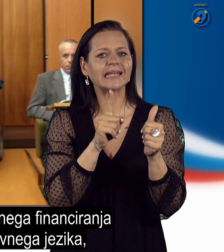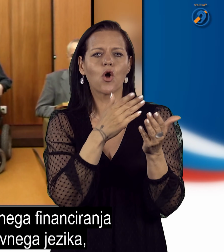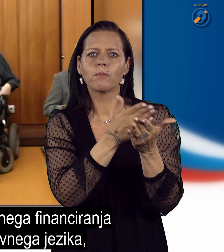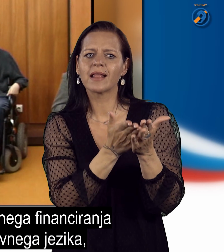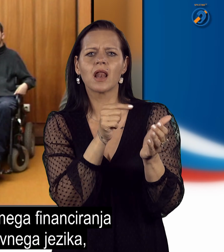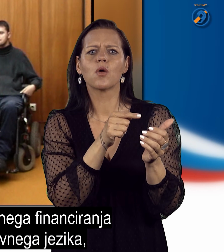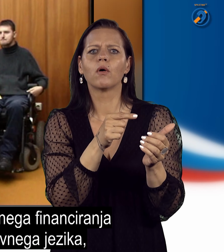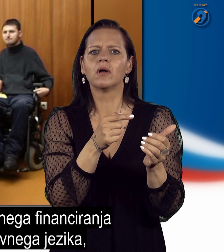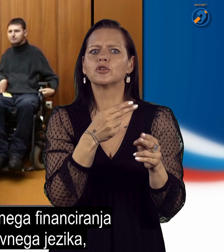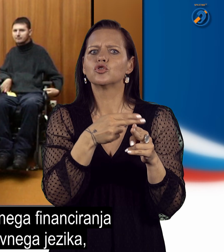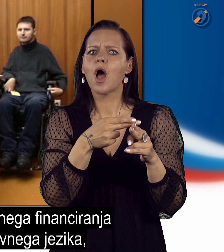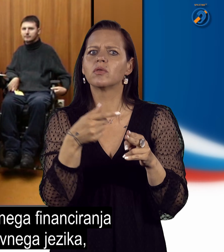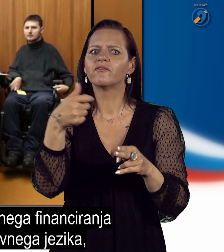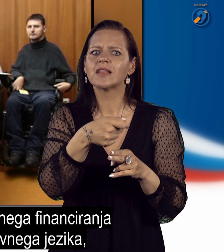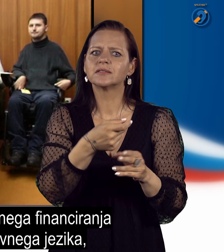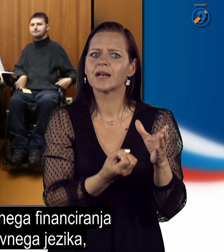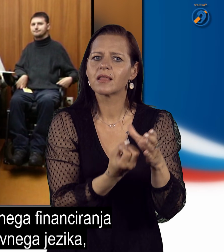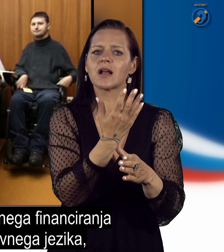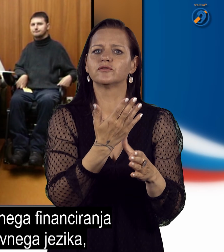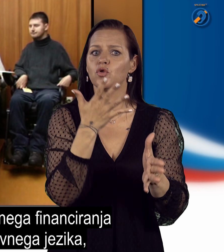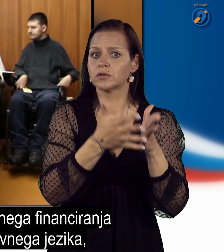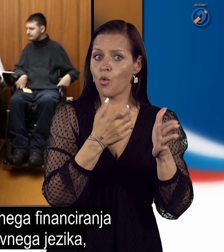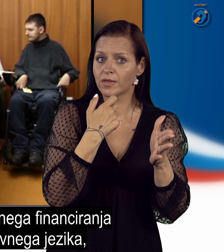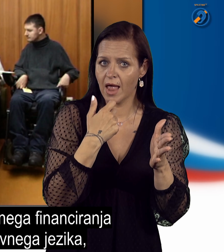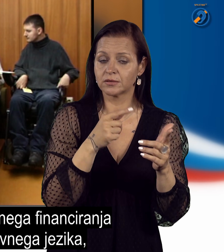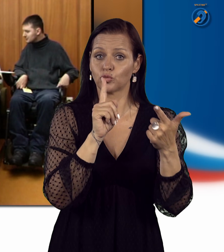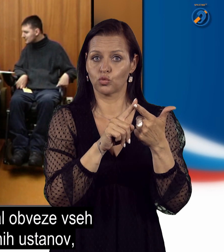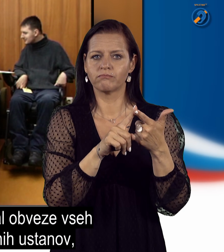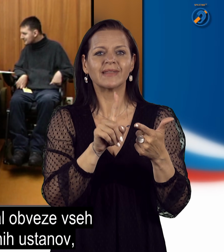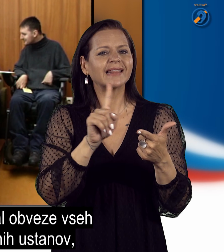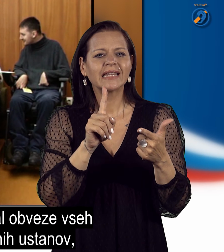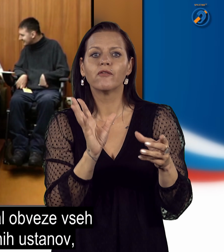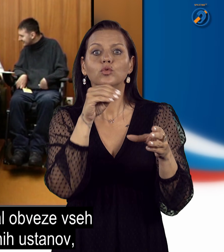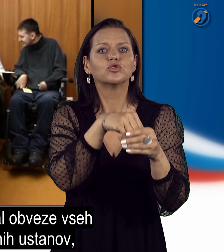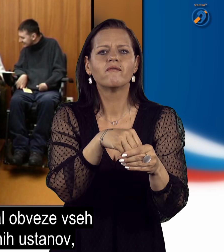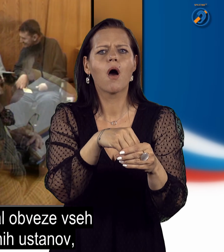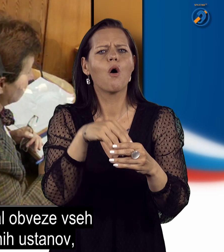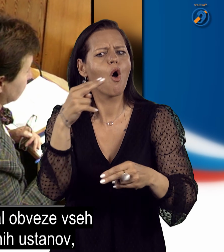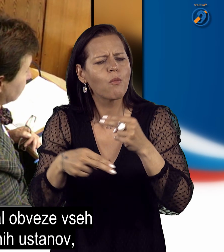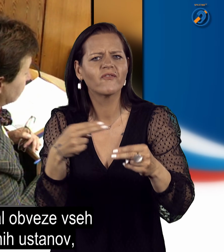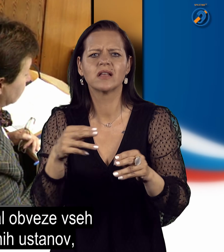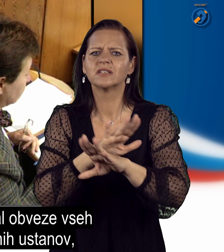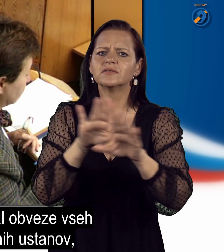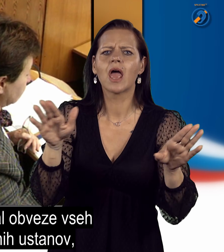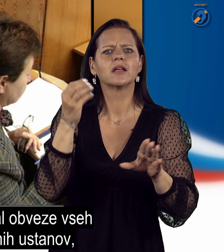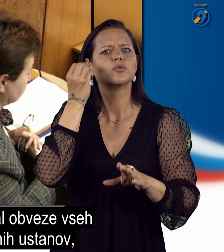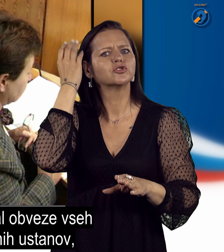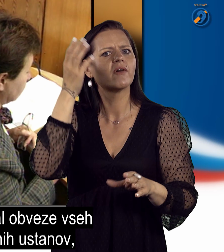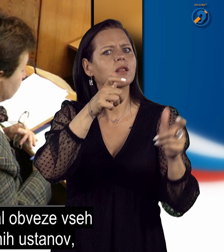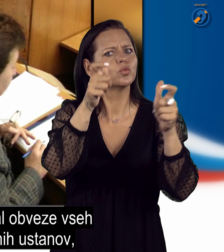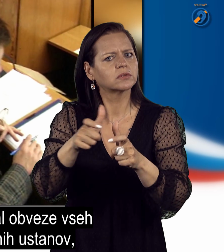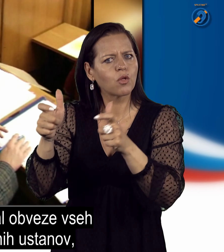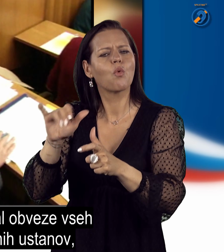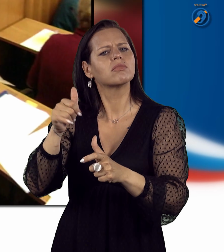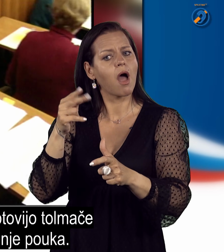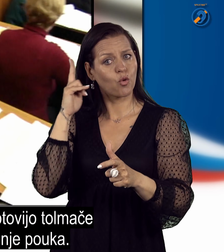Ni opredelil državnega financiranja razvoja znakovnega jezika, niti ni vključeval obveze vseh izobraževalnih ustanov, da